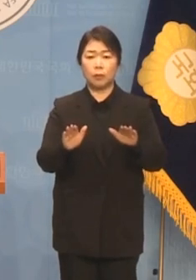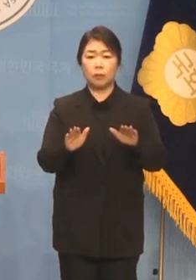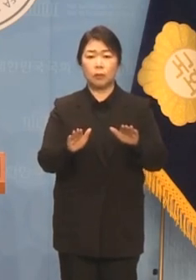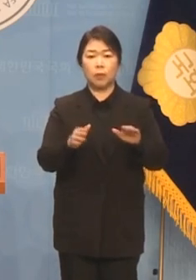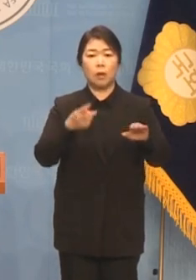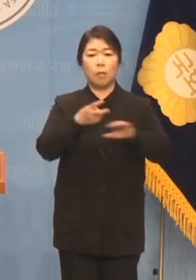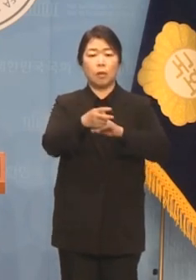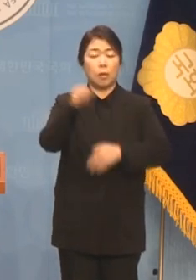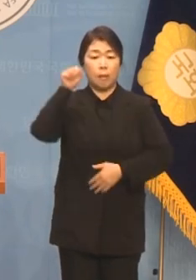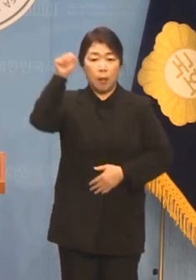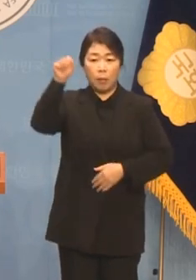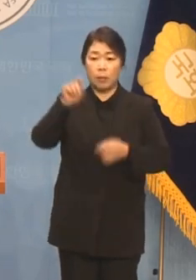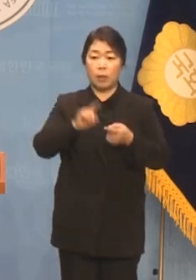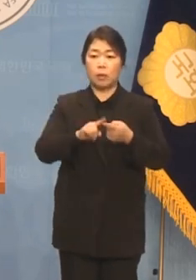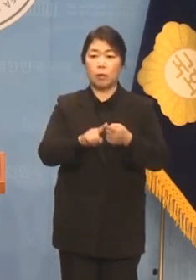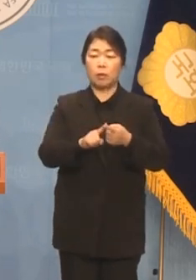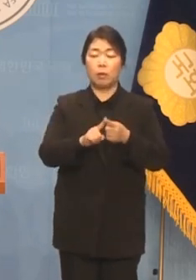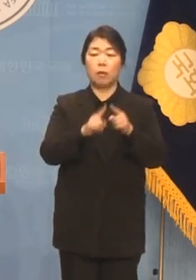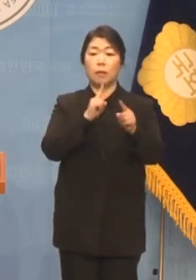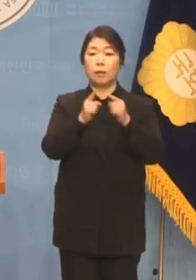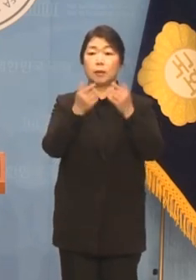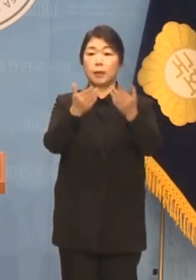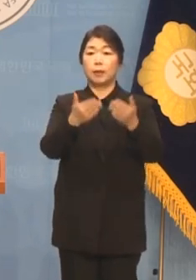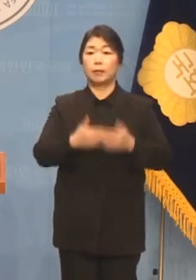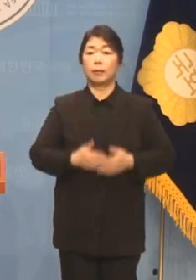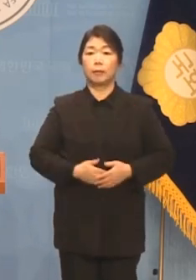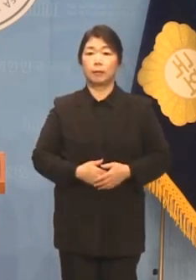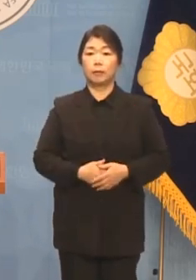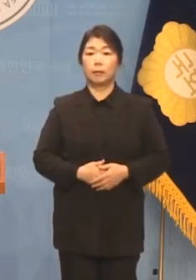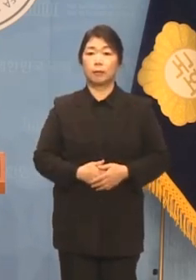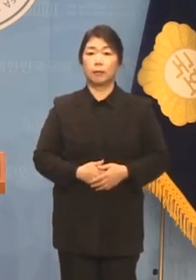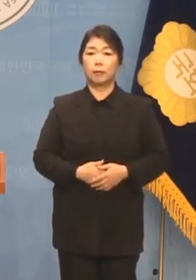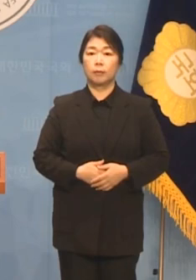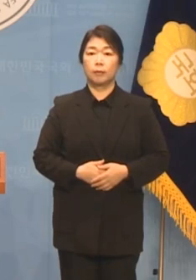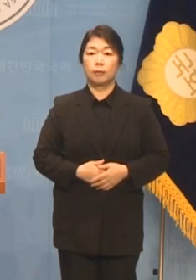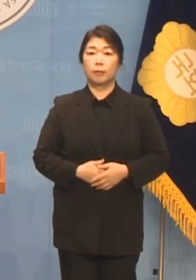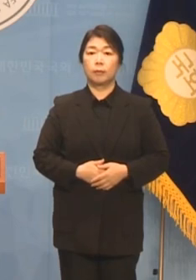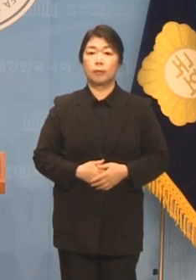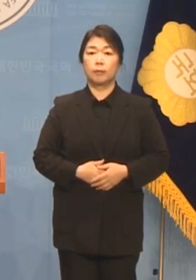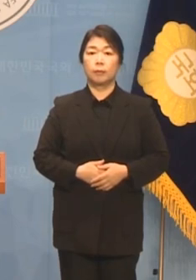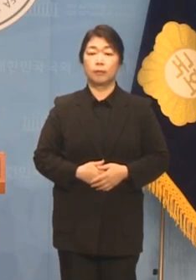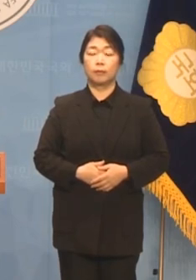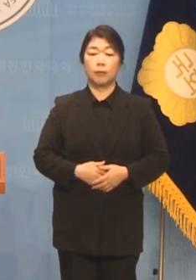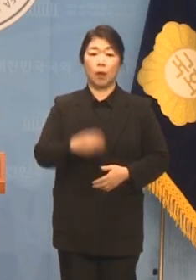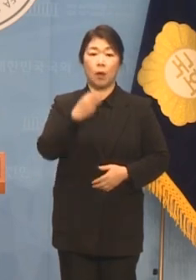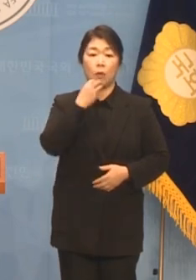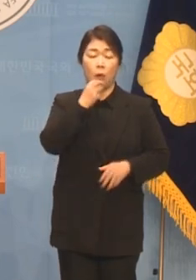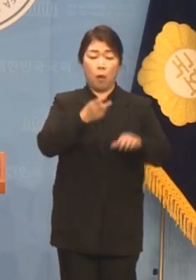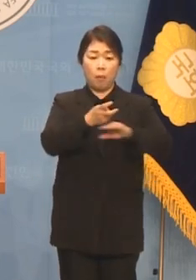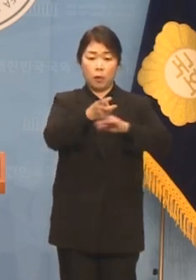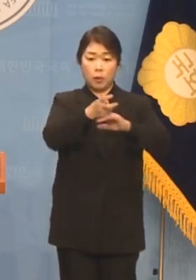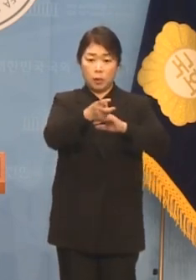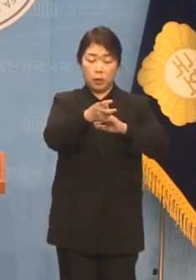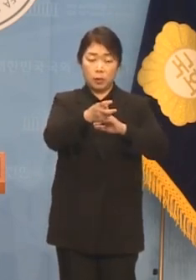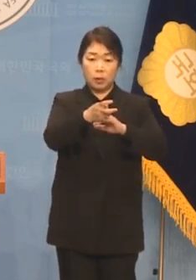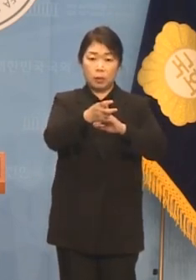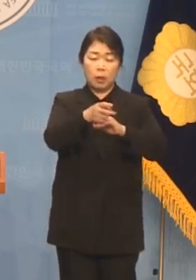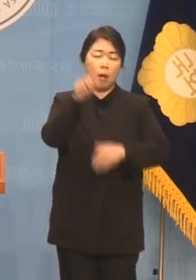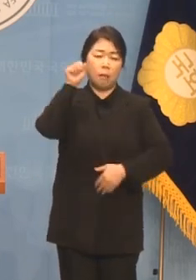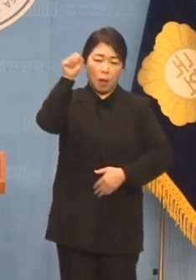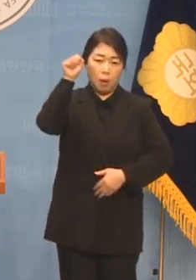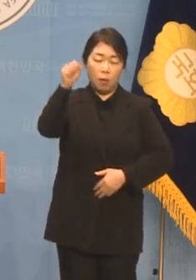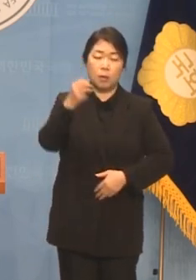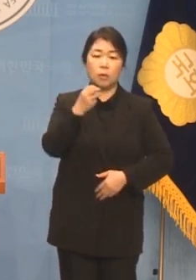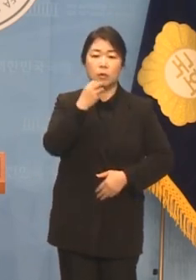버스 파업에 대해서 브리핑 드리도록 하겠습니다 입니다 서울 버스 파업 서울시